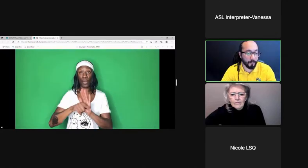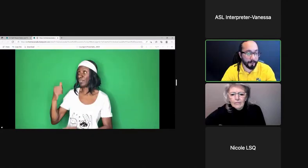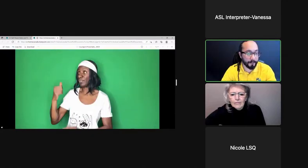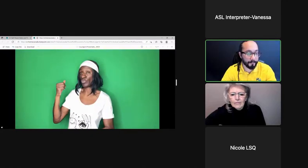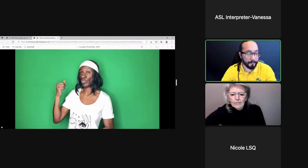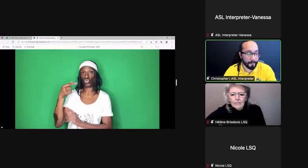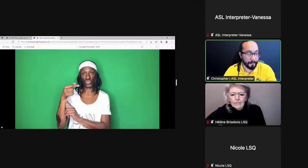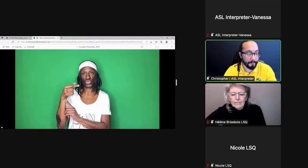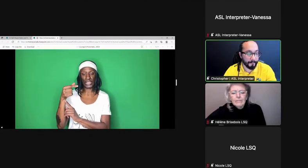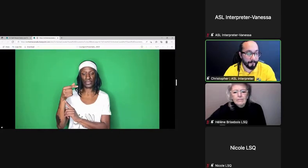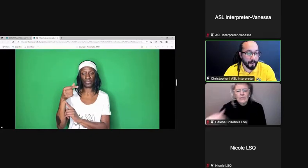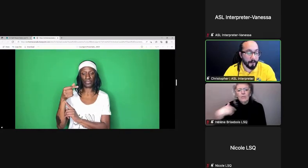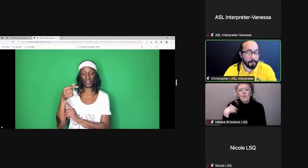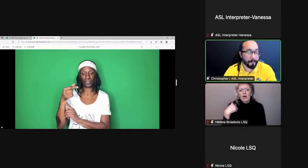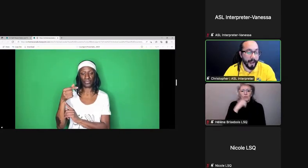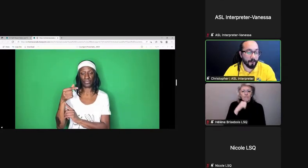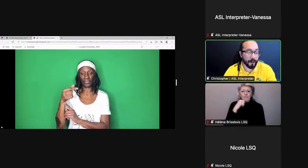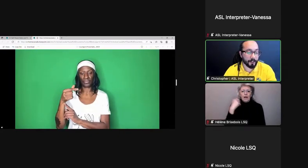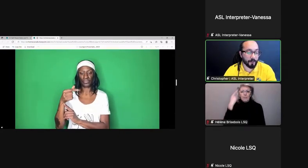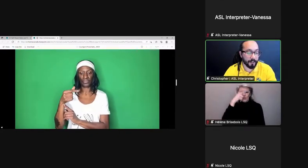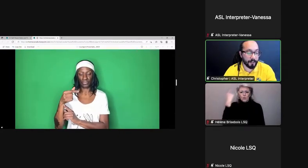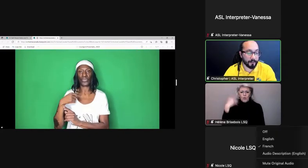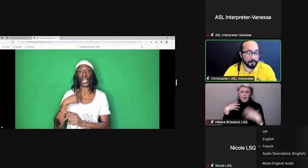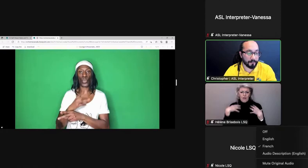Je suis une femme noire,